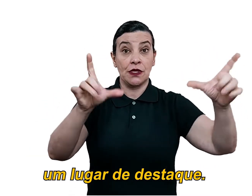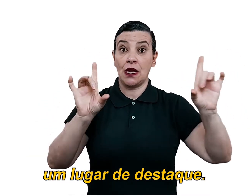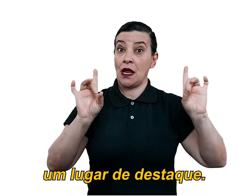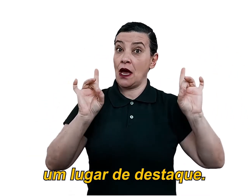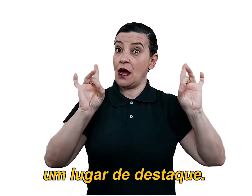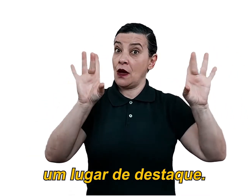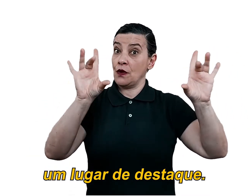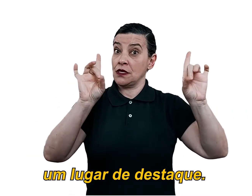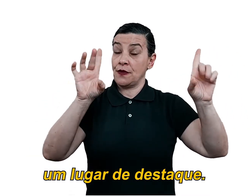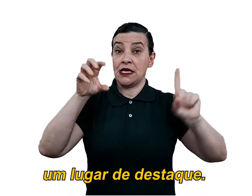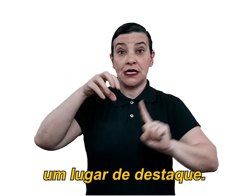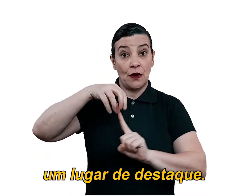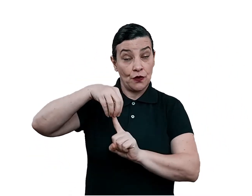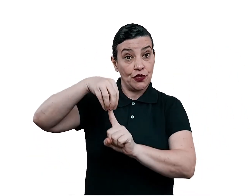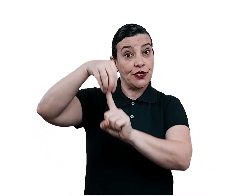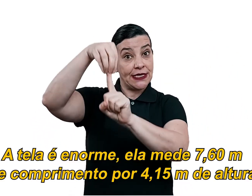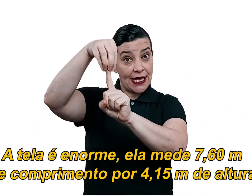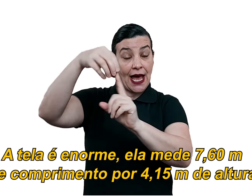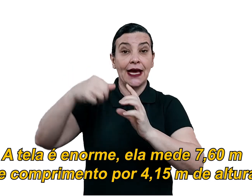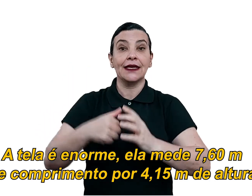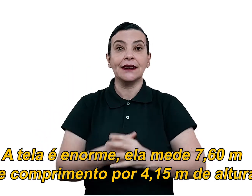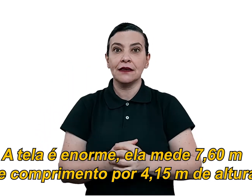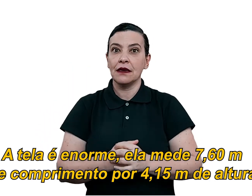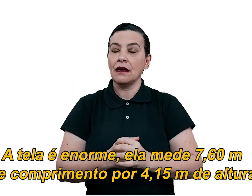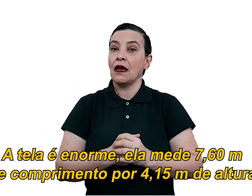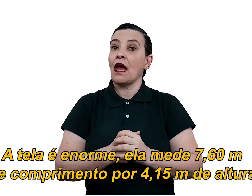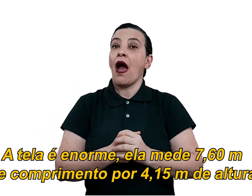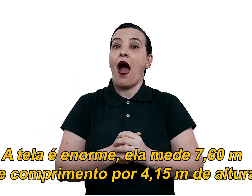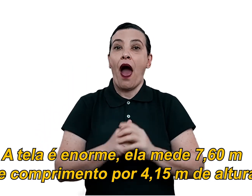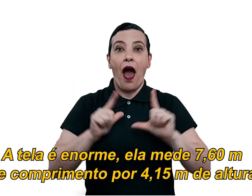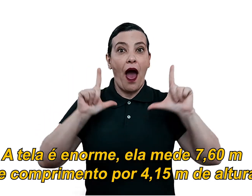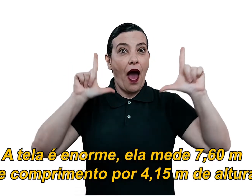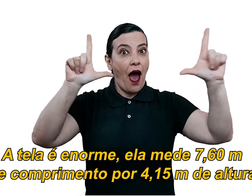lugar de destaque. E a tela é enorme, ela mede